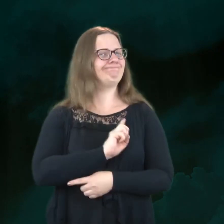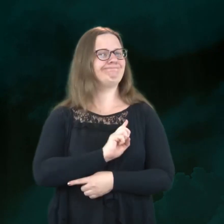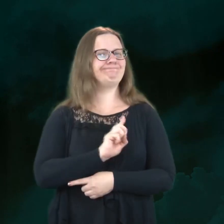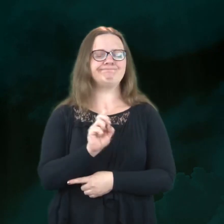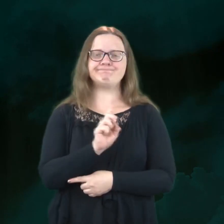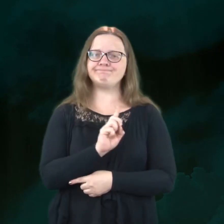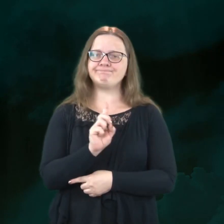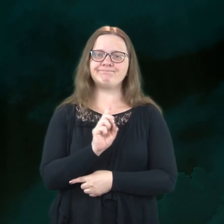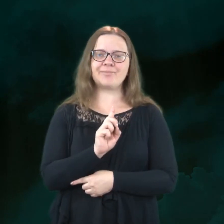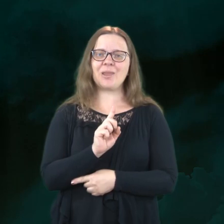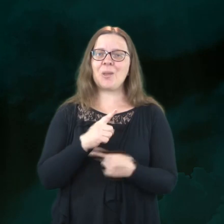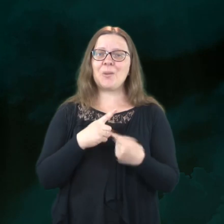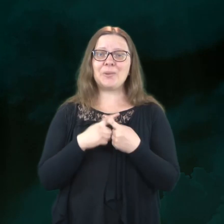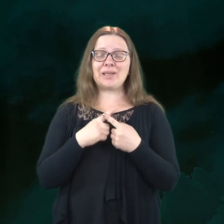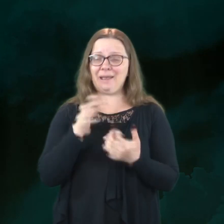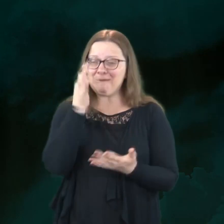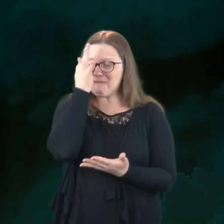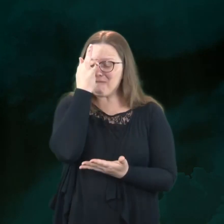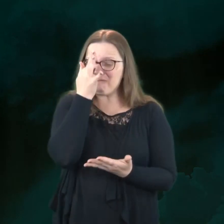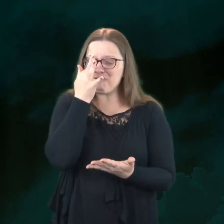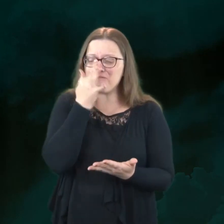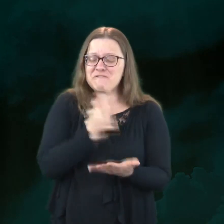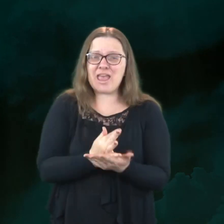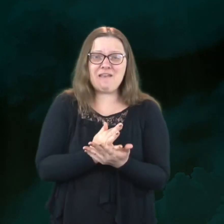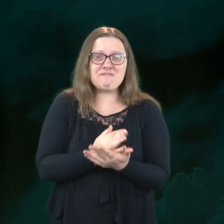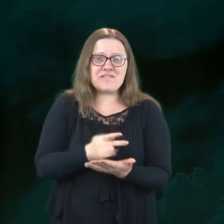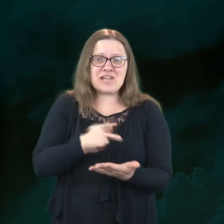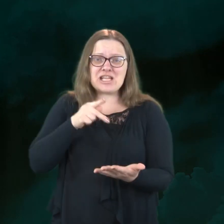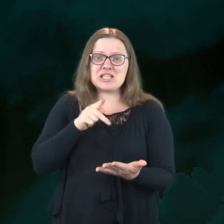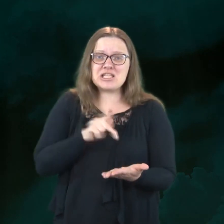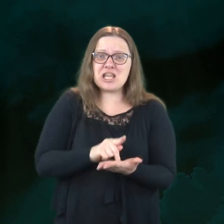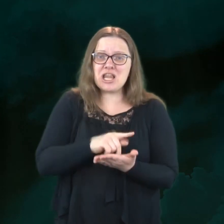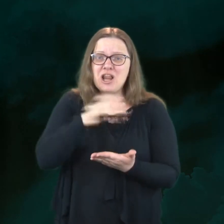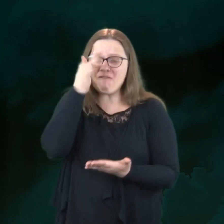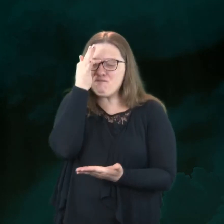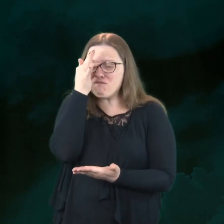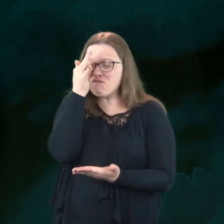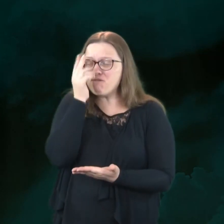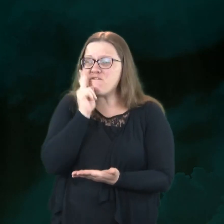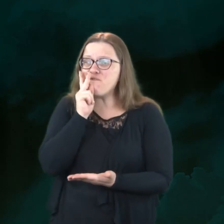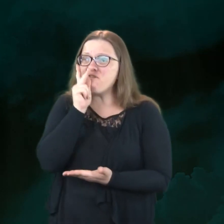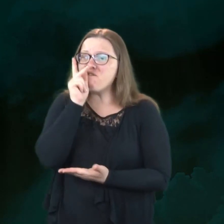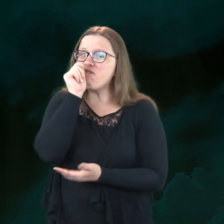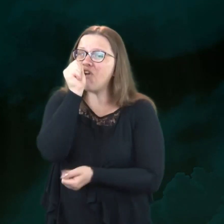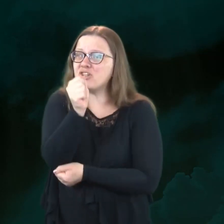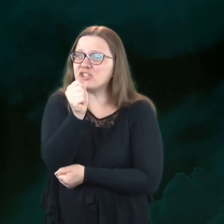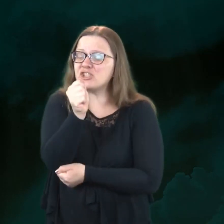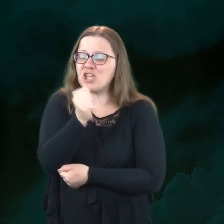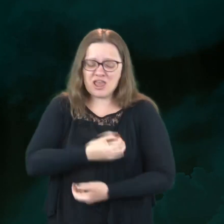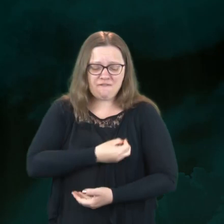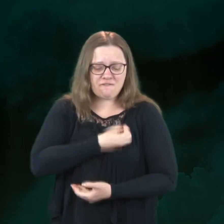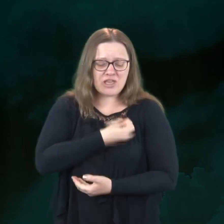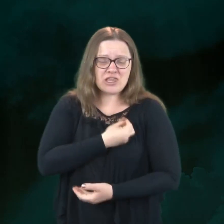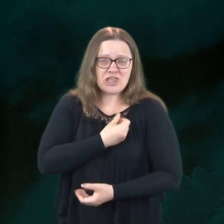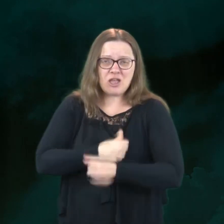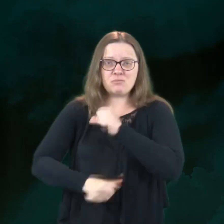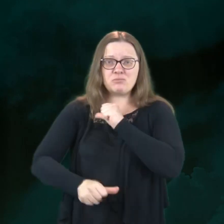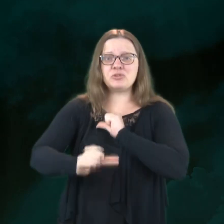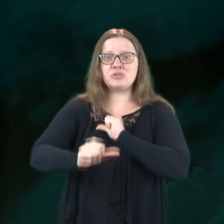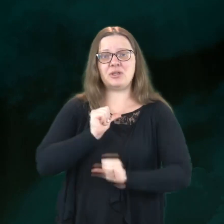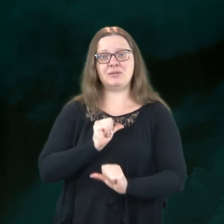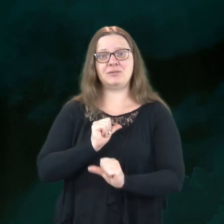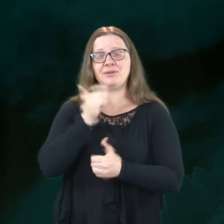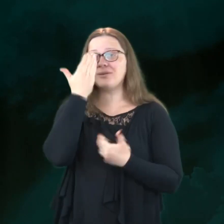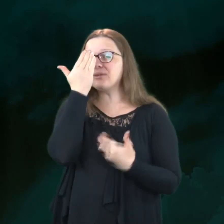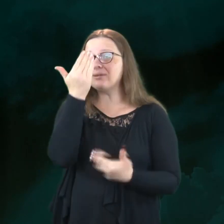ela trabalha de uma maneira forte na vida das pessoas. Graças a Deus que nós temos os nossos comportores dinâmicos